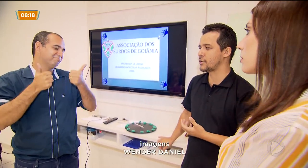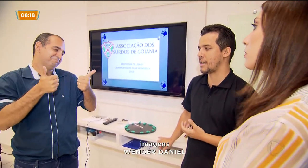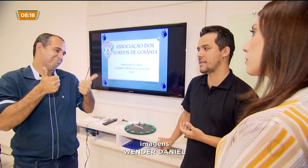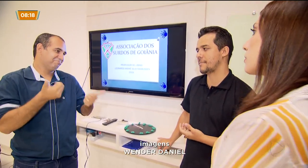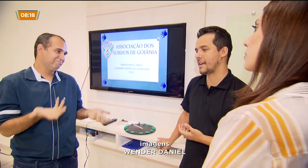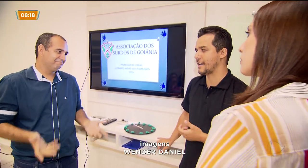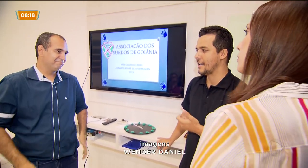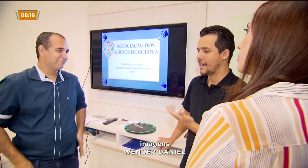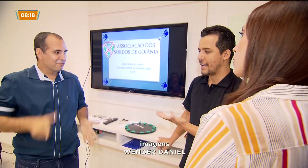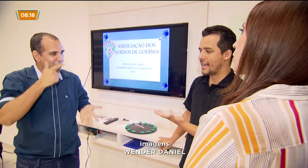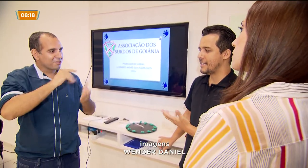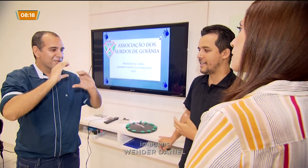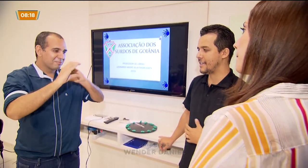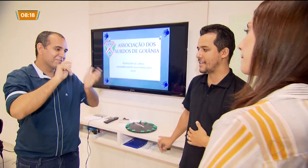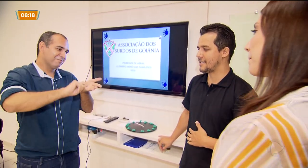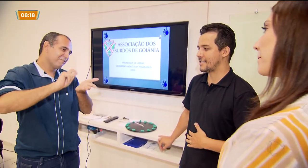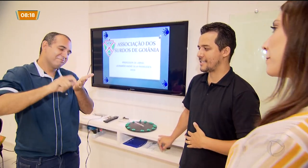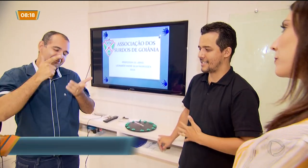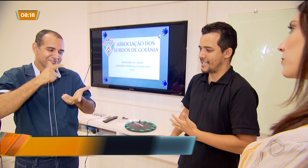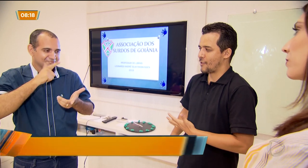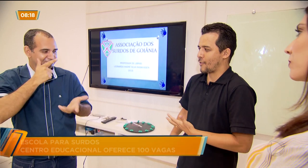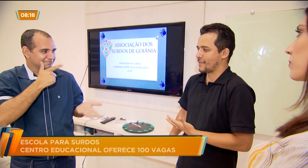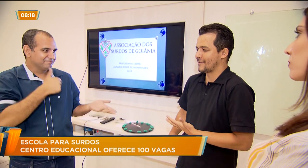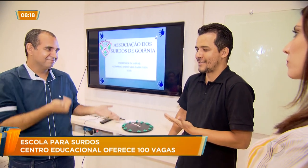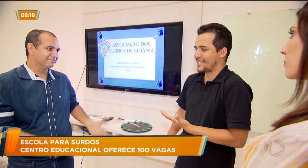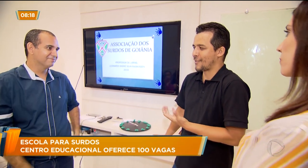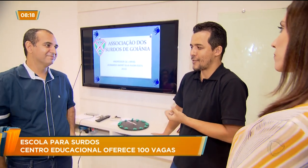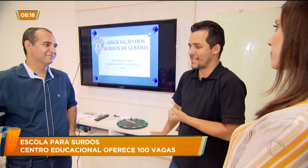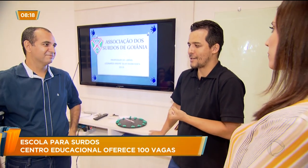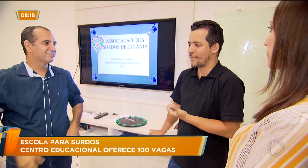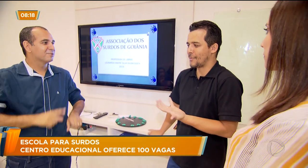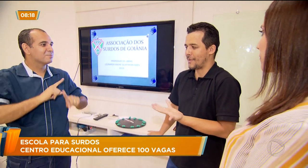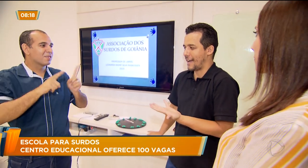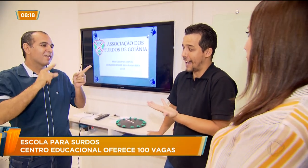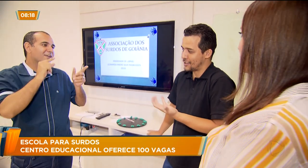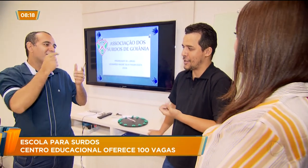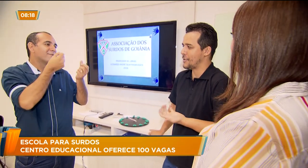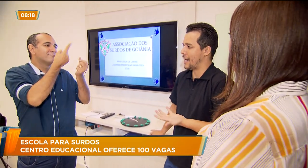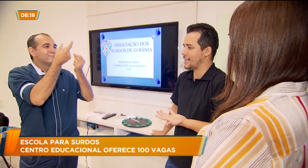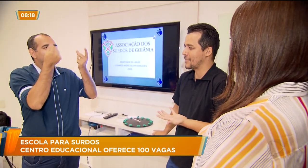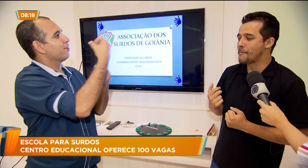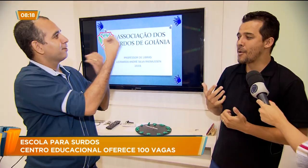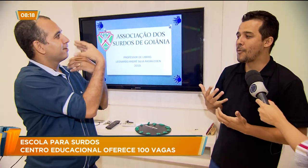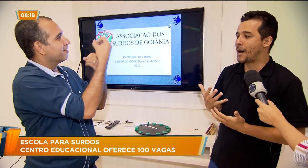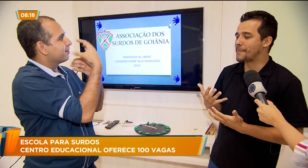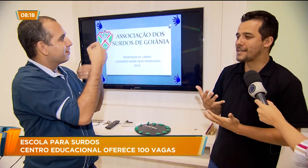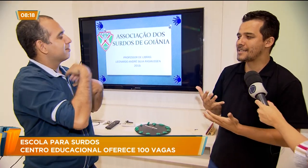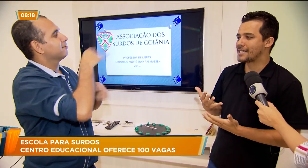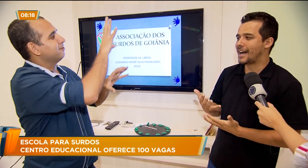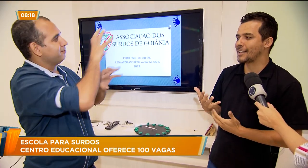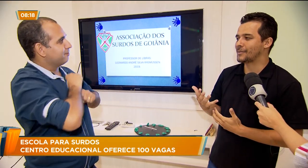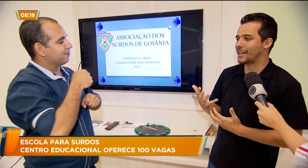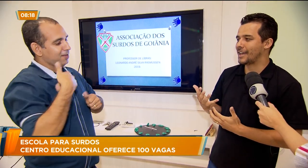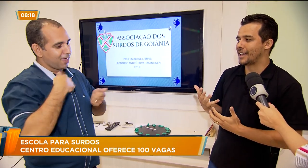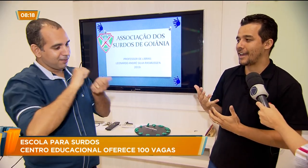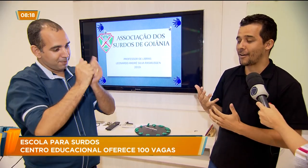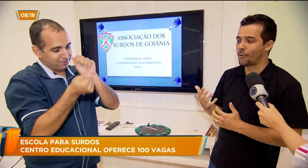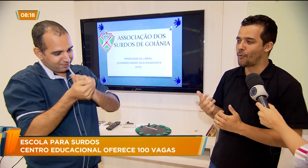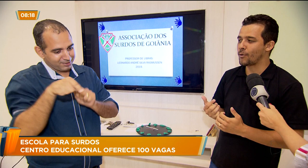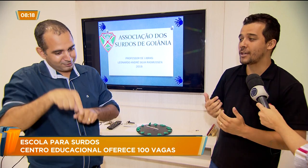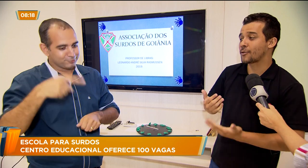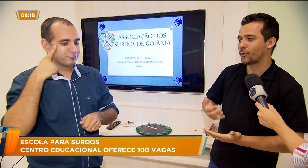brasileira de sinais, se formou em letras e hoje é professor de libras. Meu aprendizado